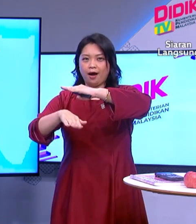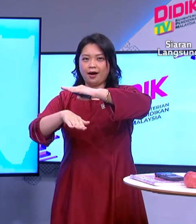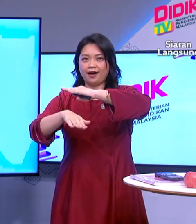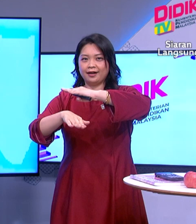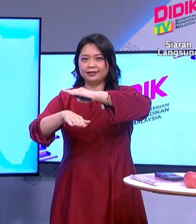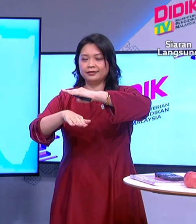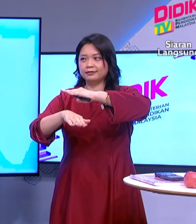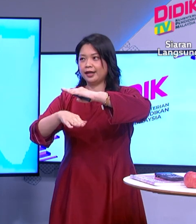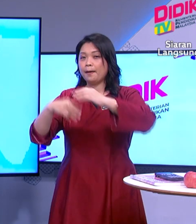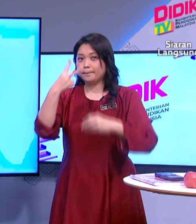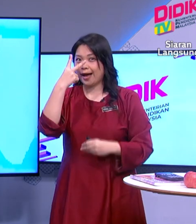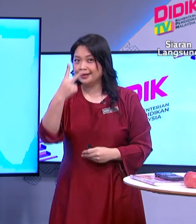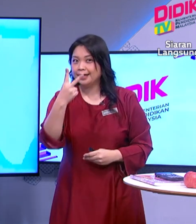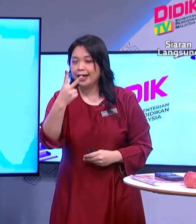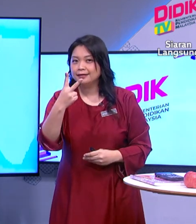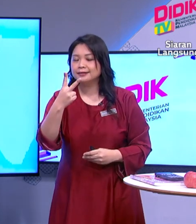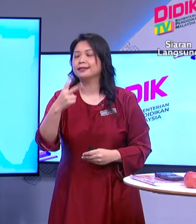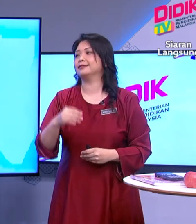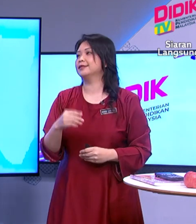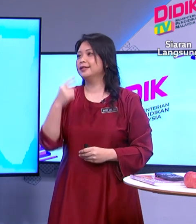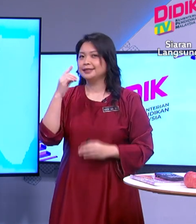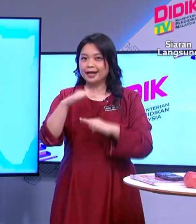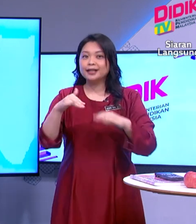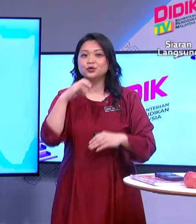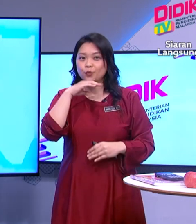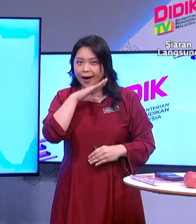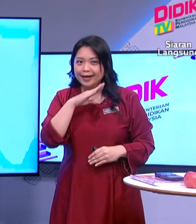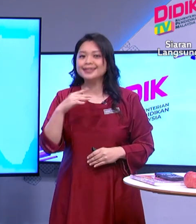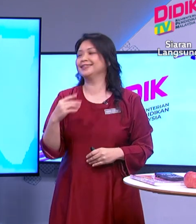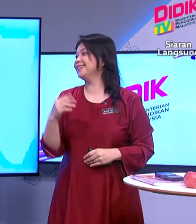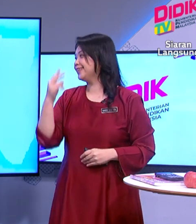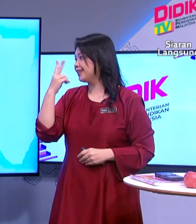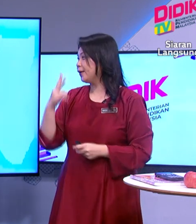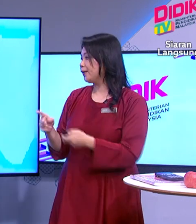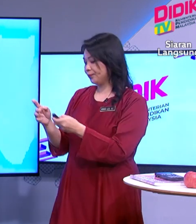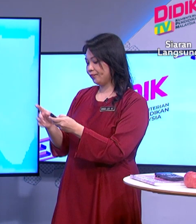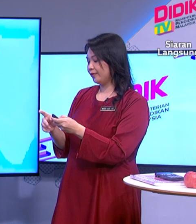bawah ya Hai Keh perhatikan jangan sesuai ditengok